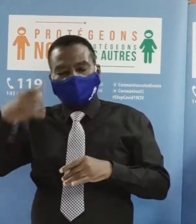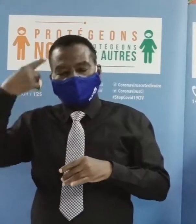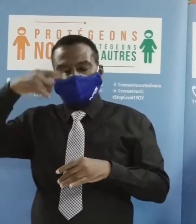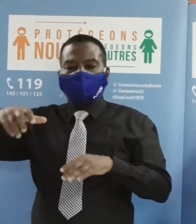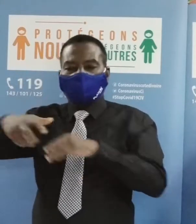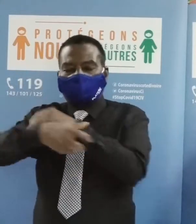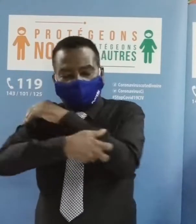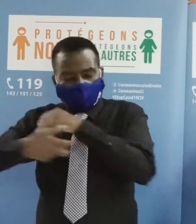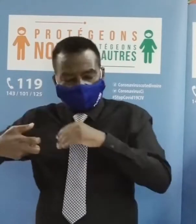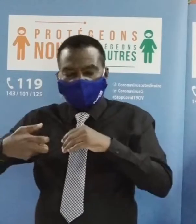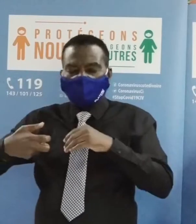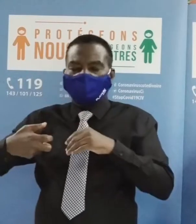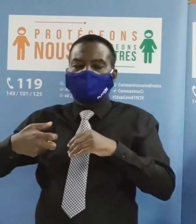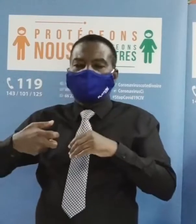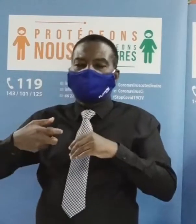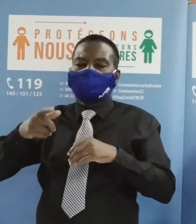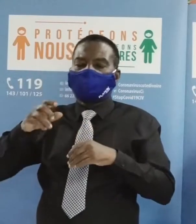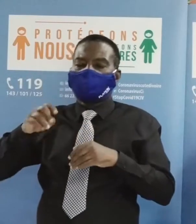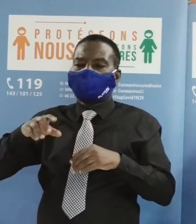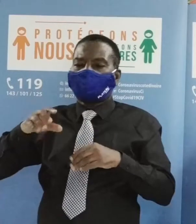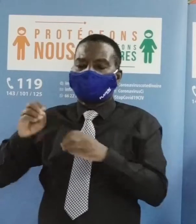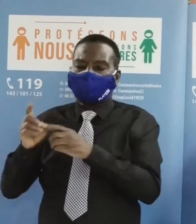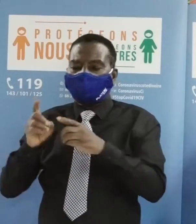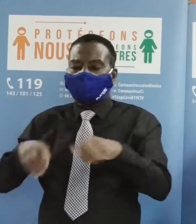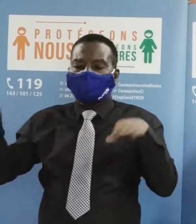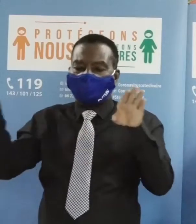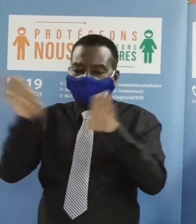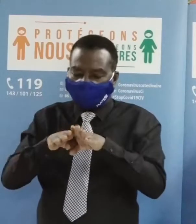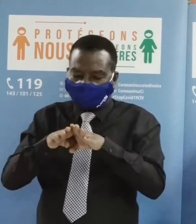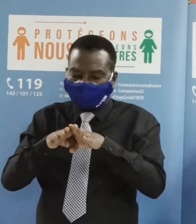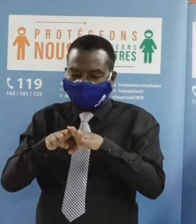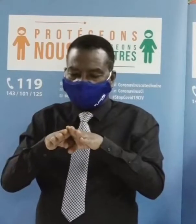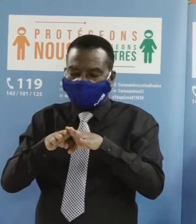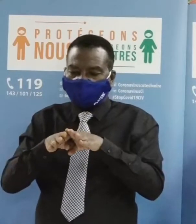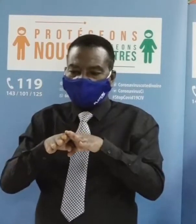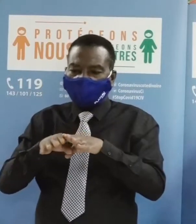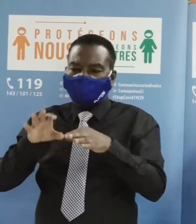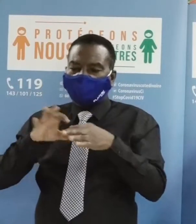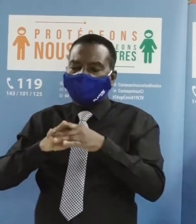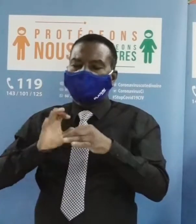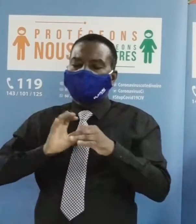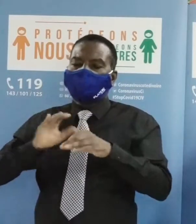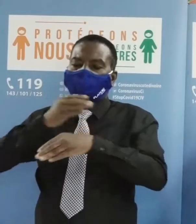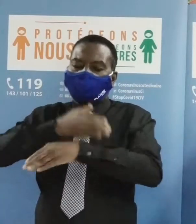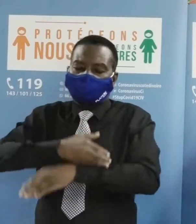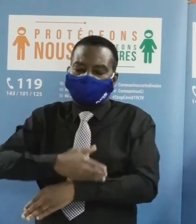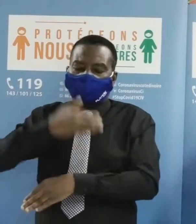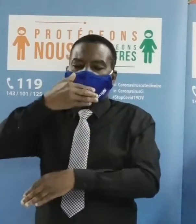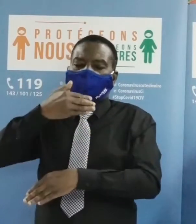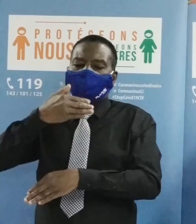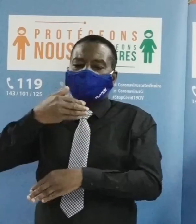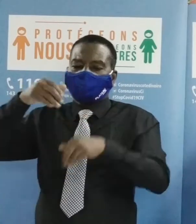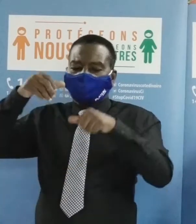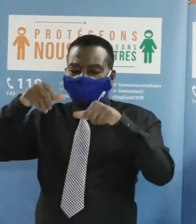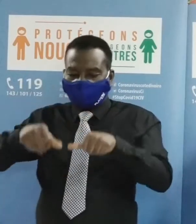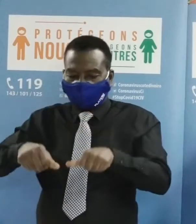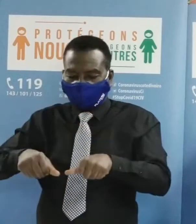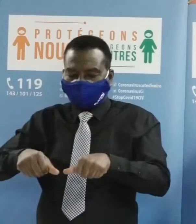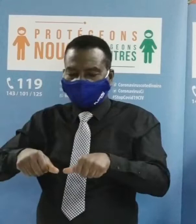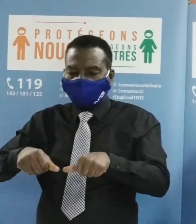violations manifestes la mesure de fermeture de nos frontières restons